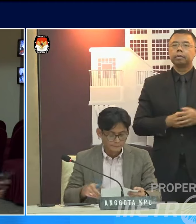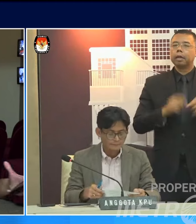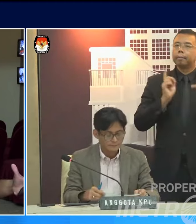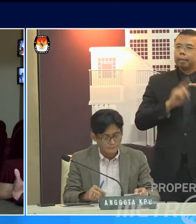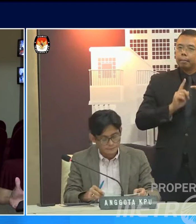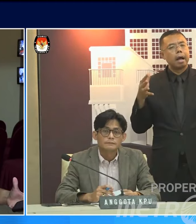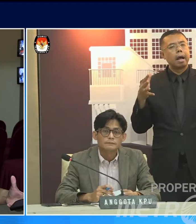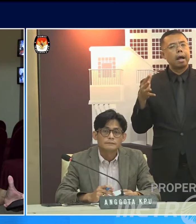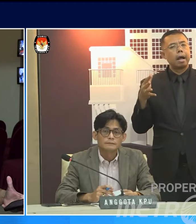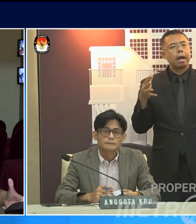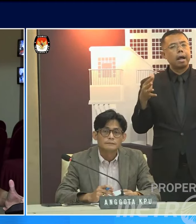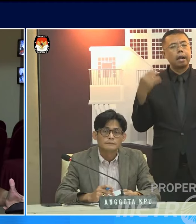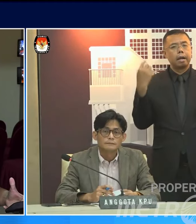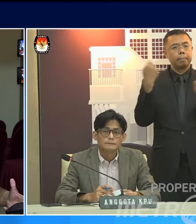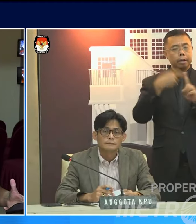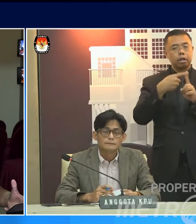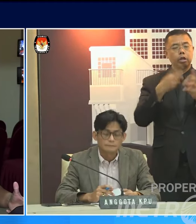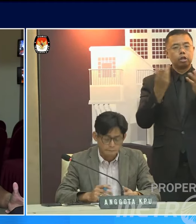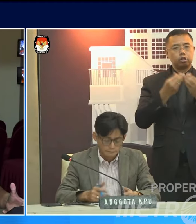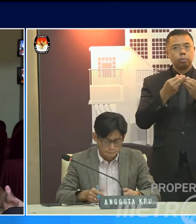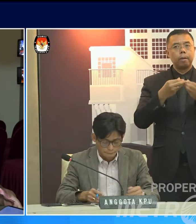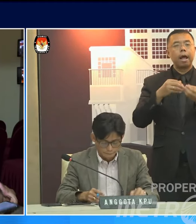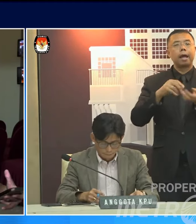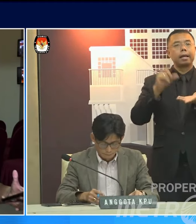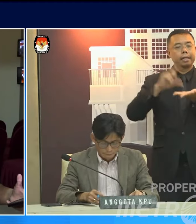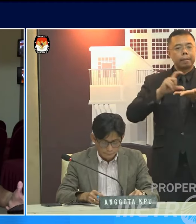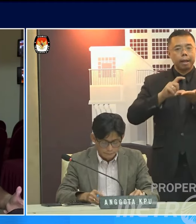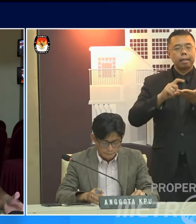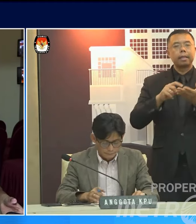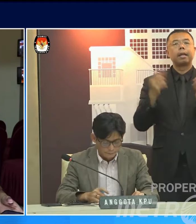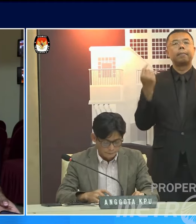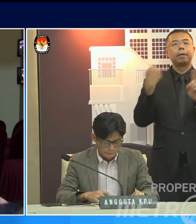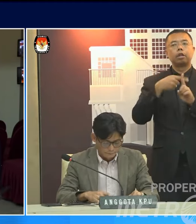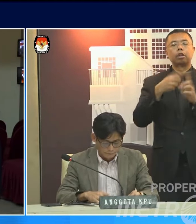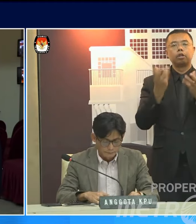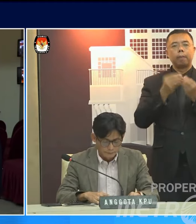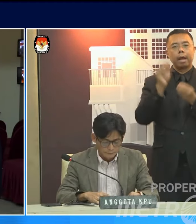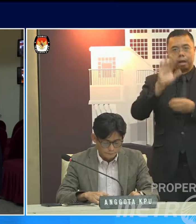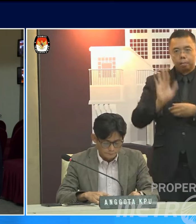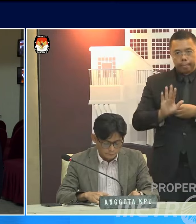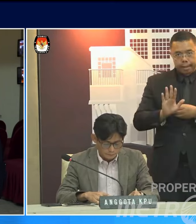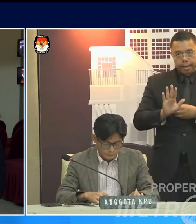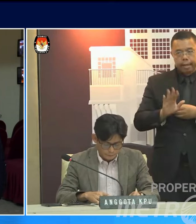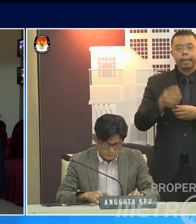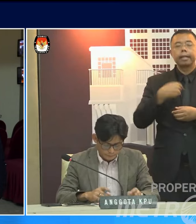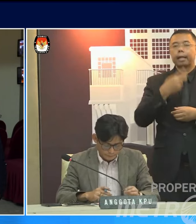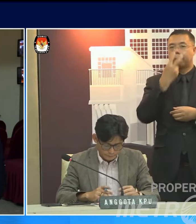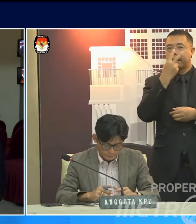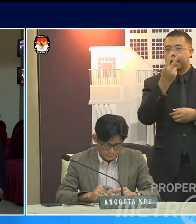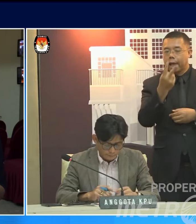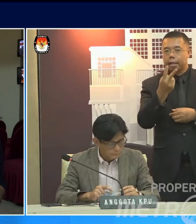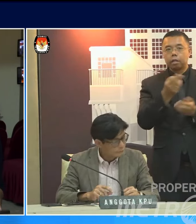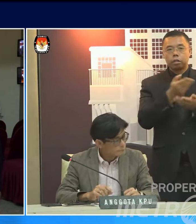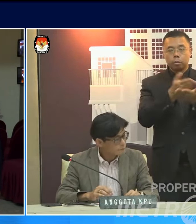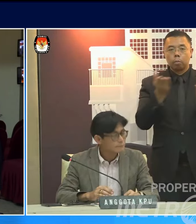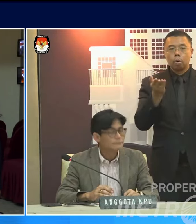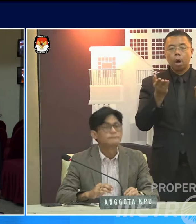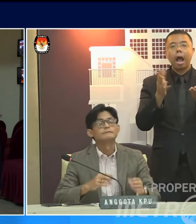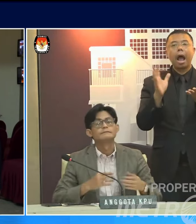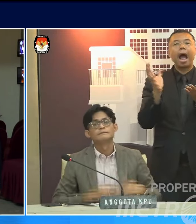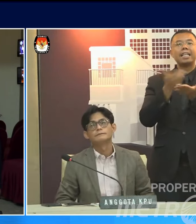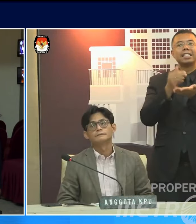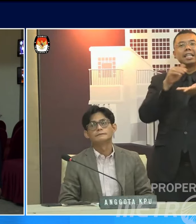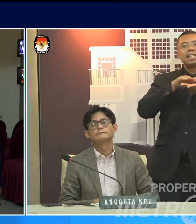dari 128 PPLN yang mengikuti pemungutan suara ini, masih ada satu negara yang akan melakukan pemungutan